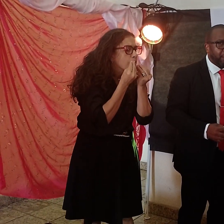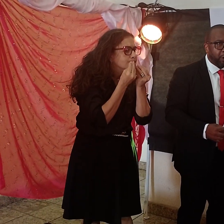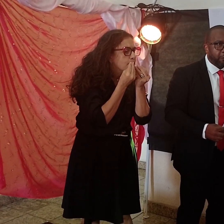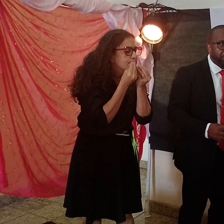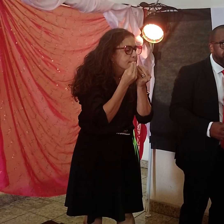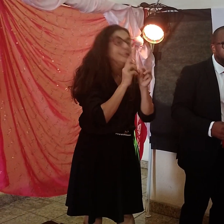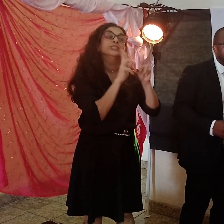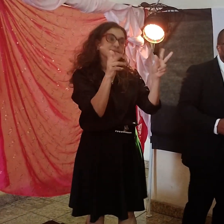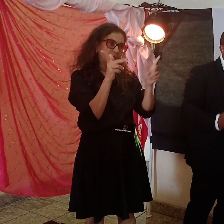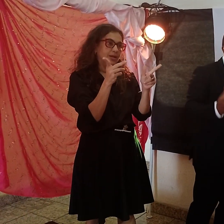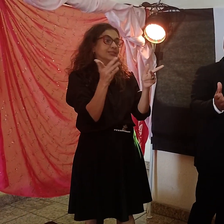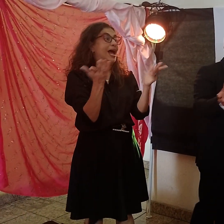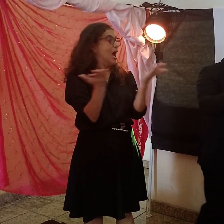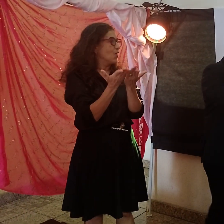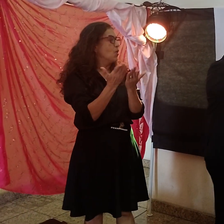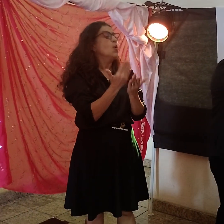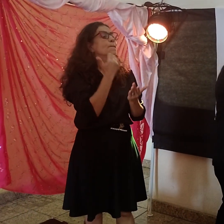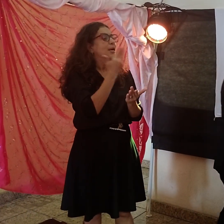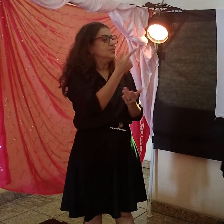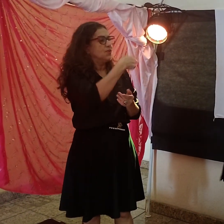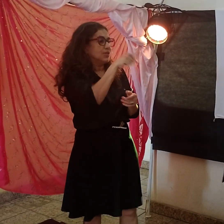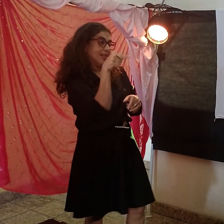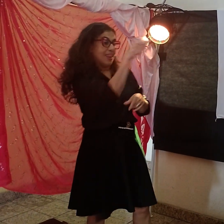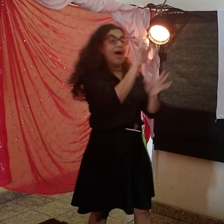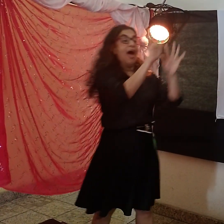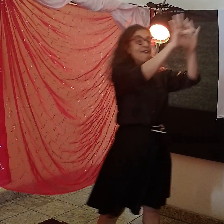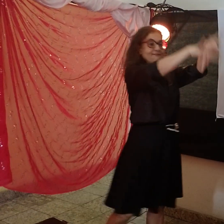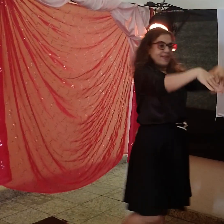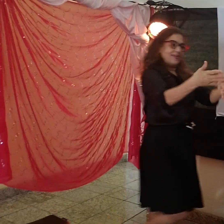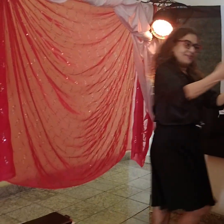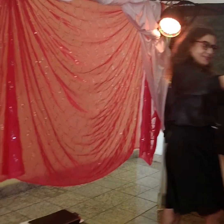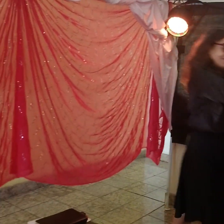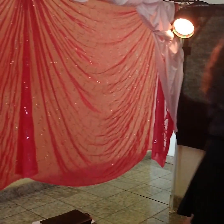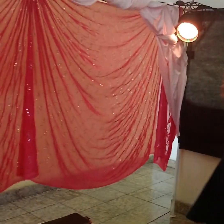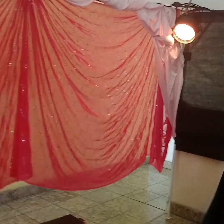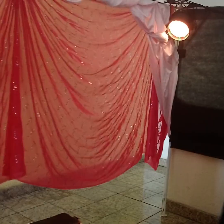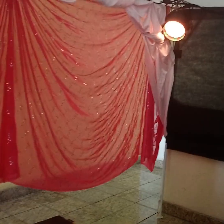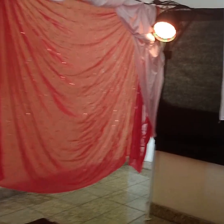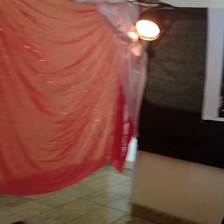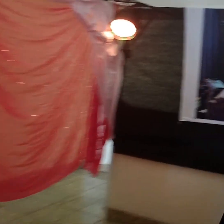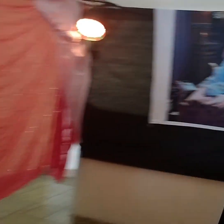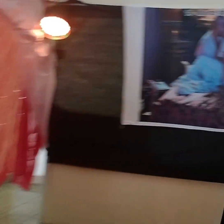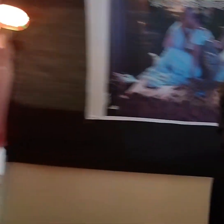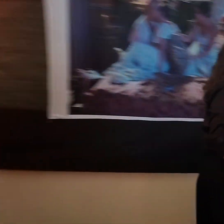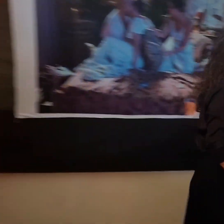bom? Eu queria que vocês passassem do lado de cá que eu vou mostrar o que